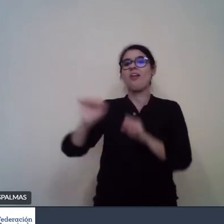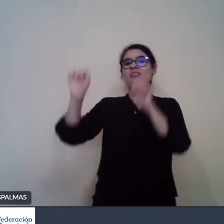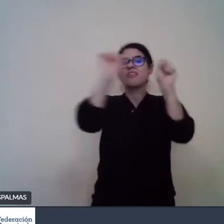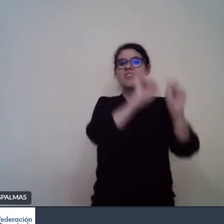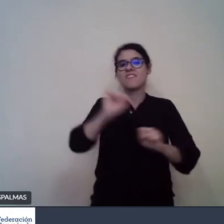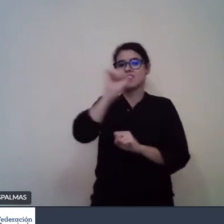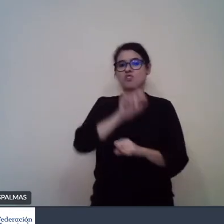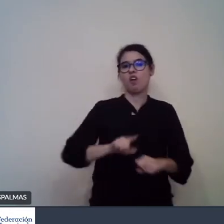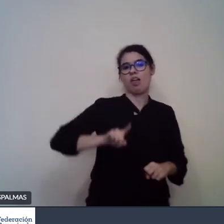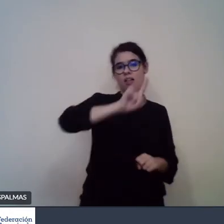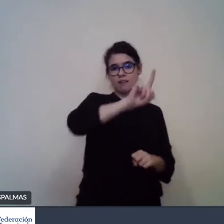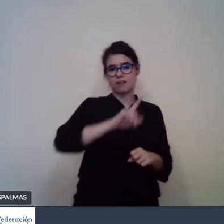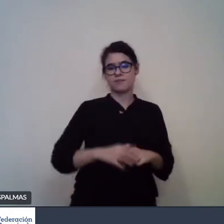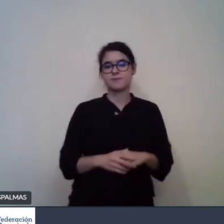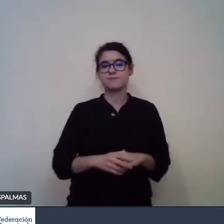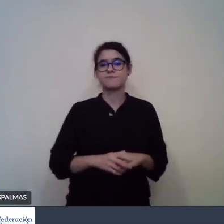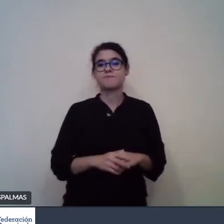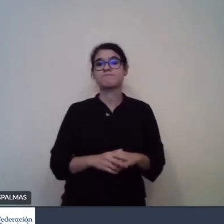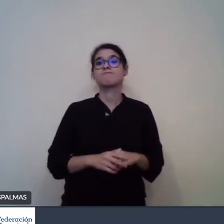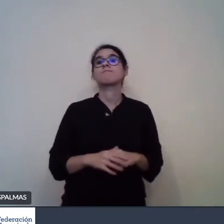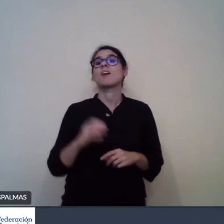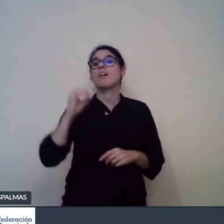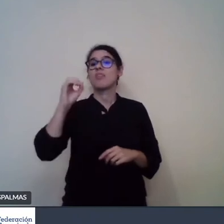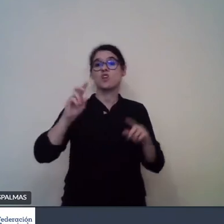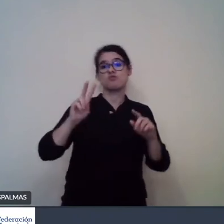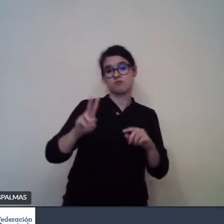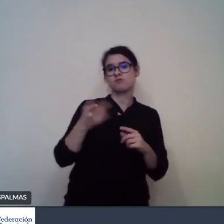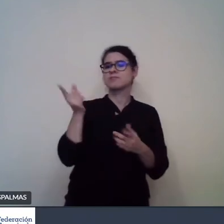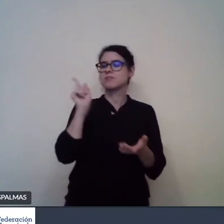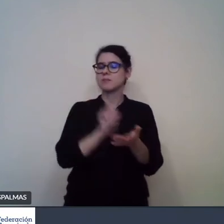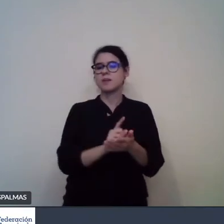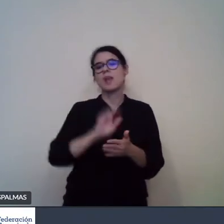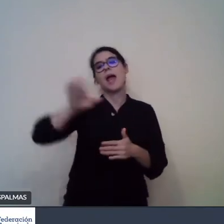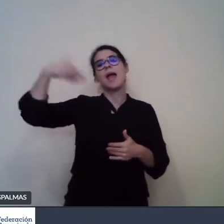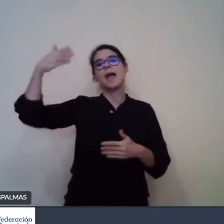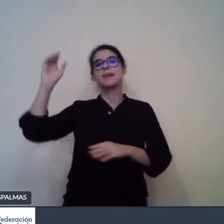La utilizan contra zona 2-3 también, extra pass.